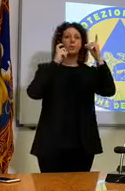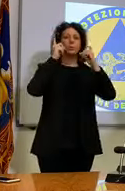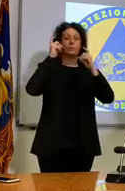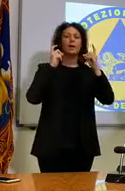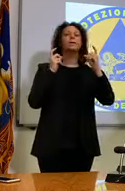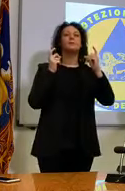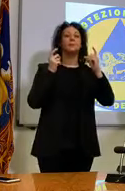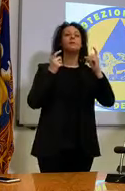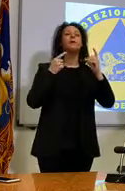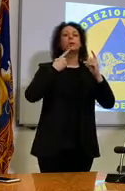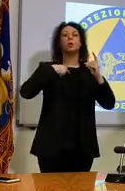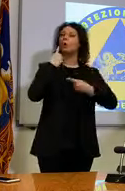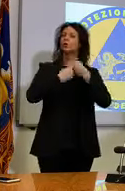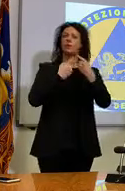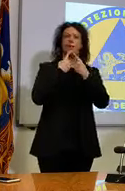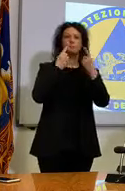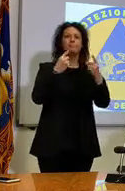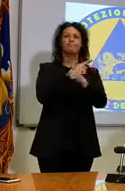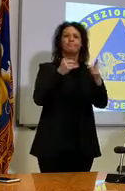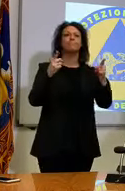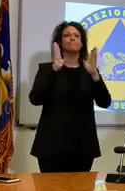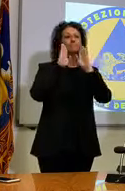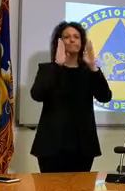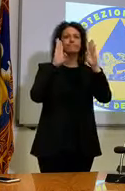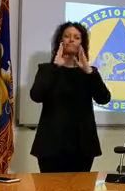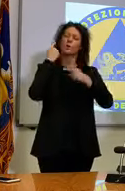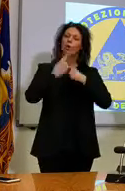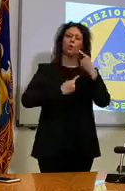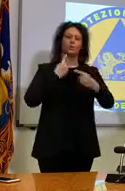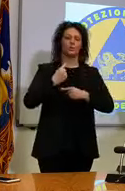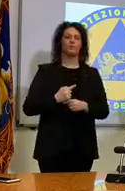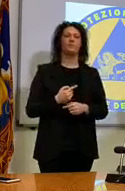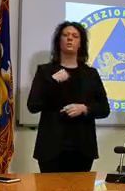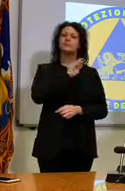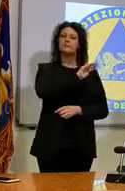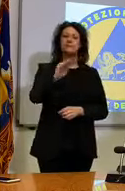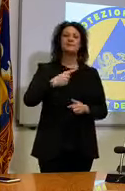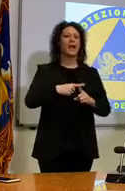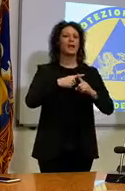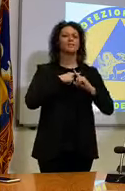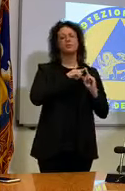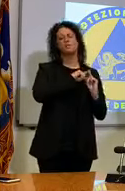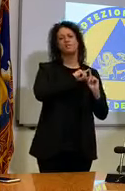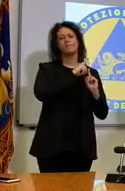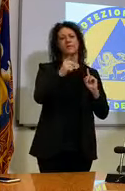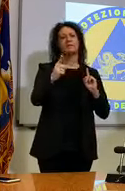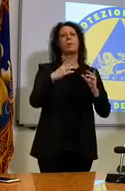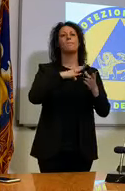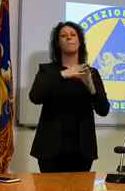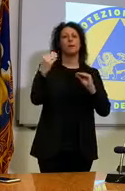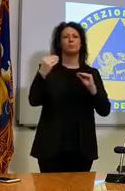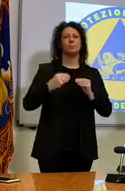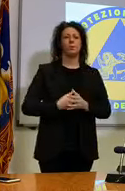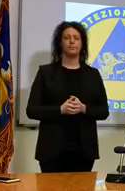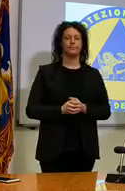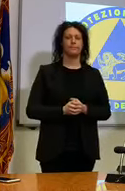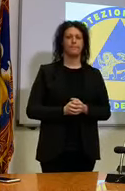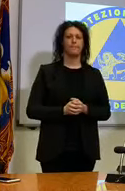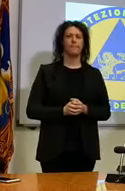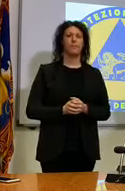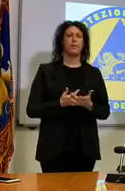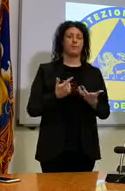guardia, e chiedo e chiederemo ancora sacrifici fino a Pasqua. Ci sono già da fare, perché